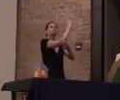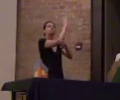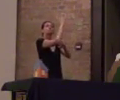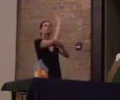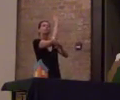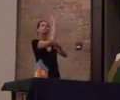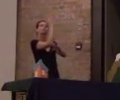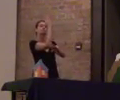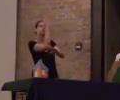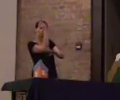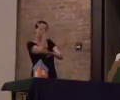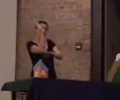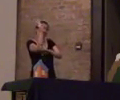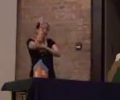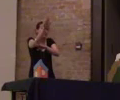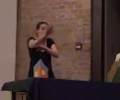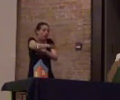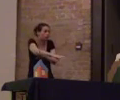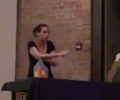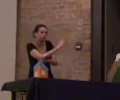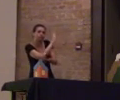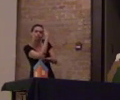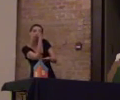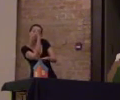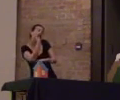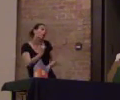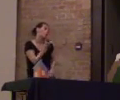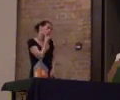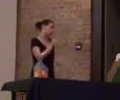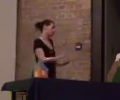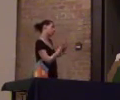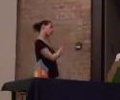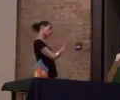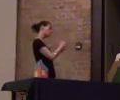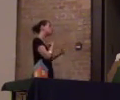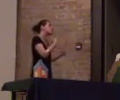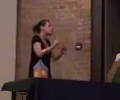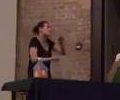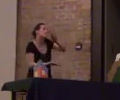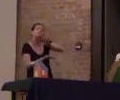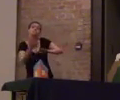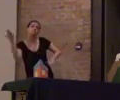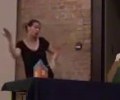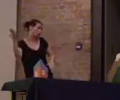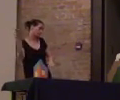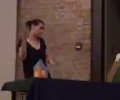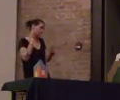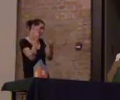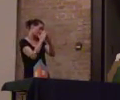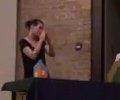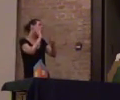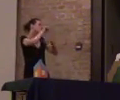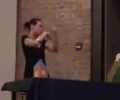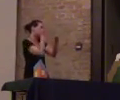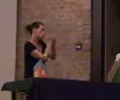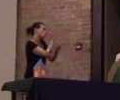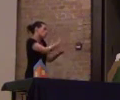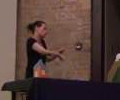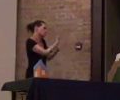E o dia foi passando, entardeceu. E Nakati falou: eu preciso ir embora agora, vou para minha casa, depois